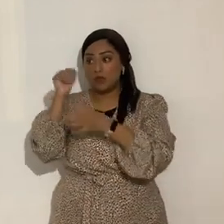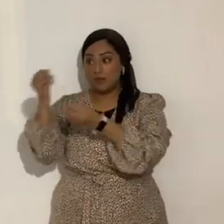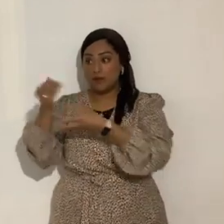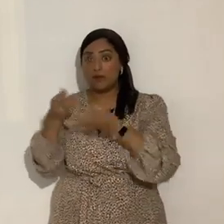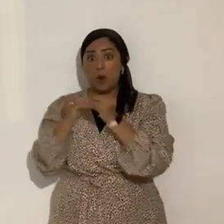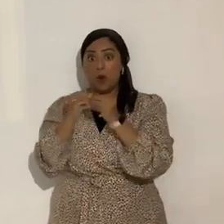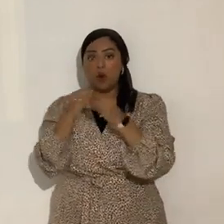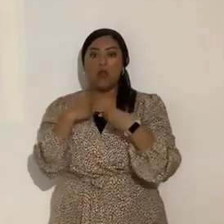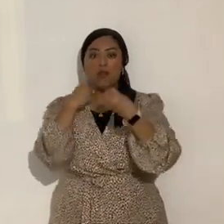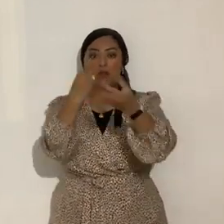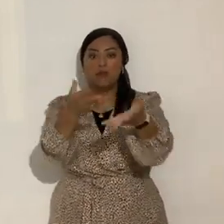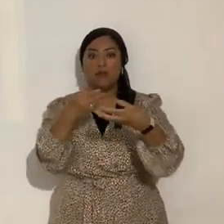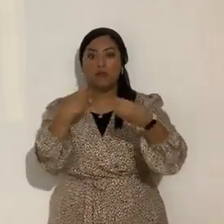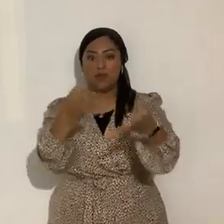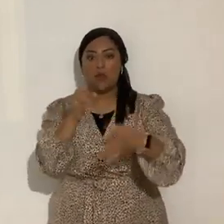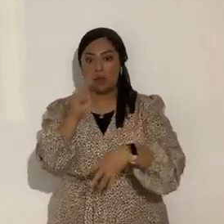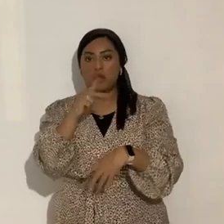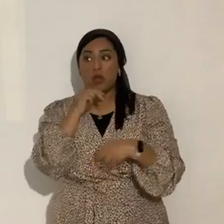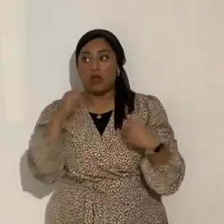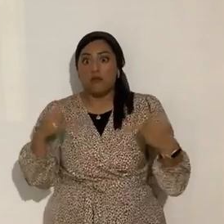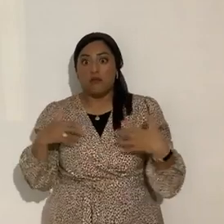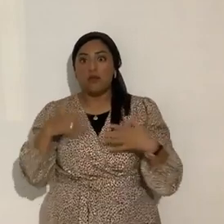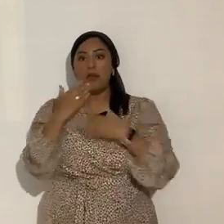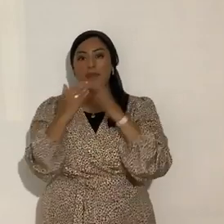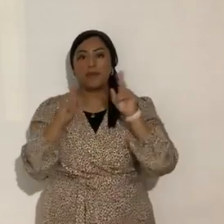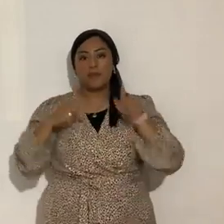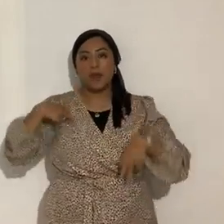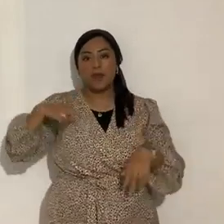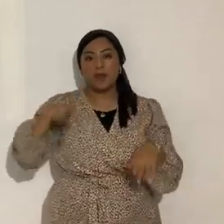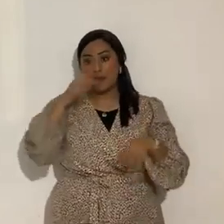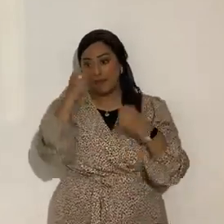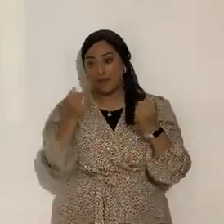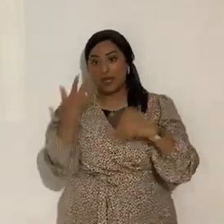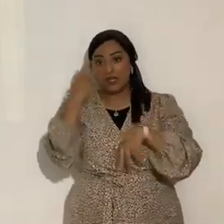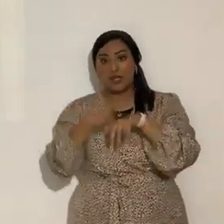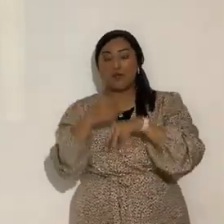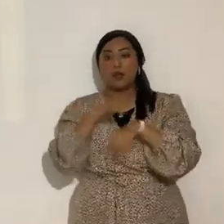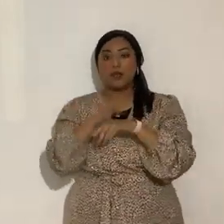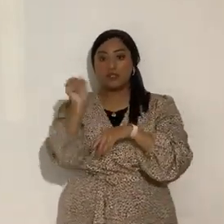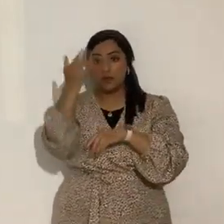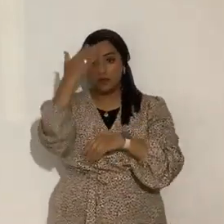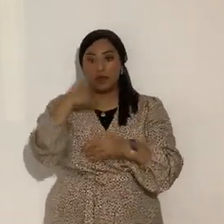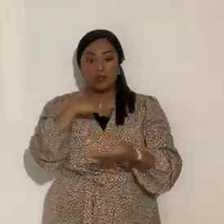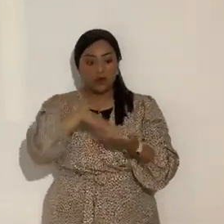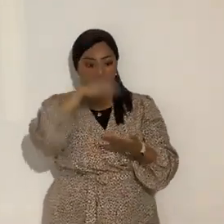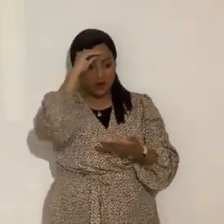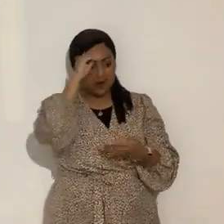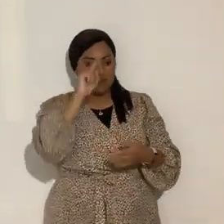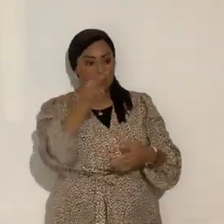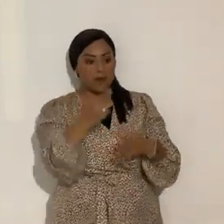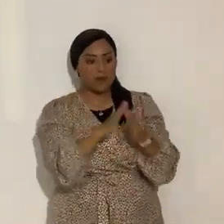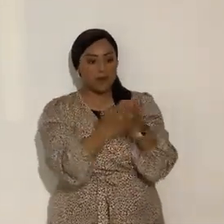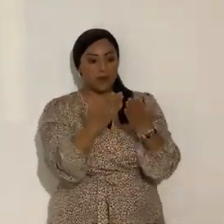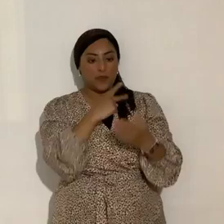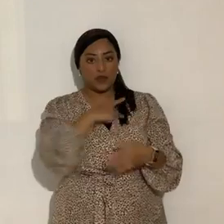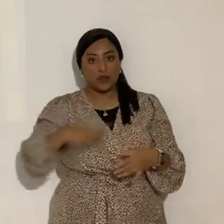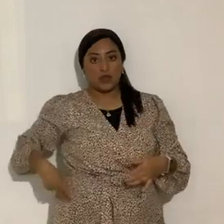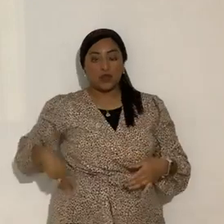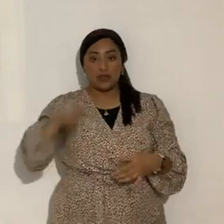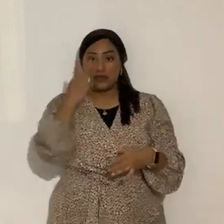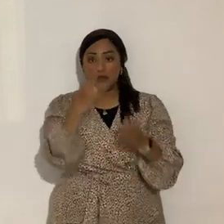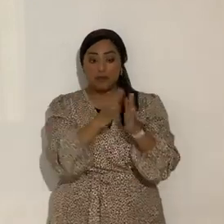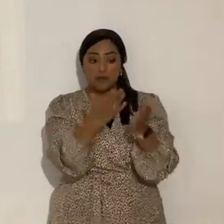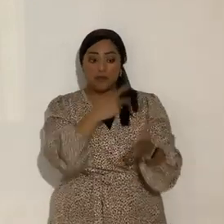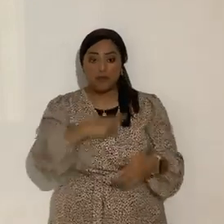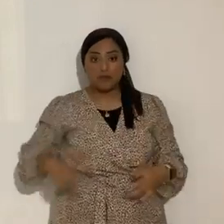no se vayan a espantar los religiosos, porque muchas veces en Shabbat estudiábamos el primer libro de Reyes, lo estudiamos de hecho, el segundo libro